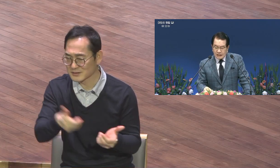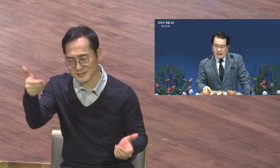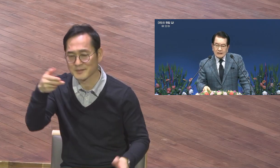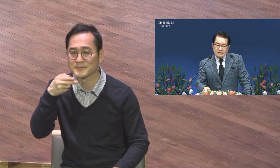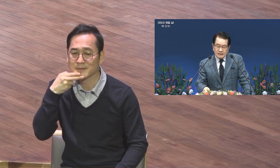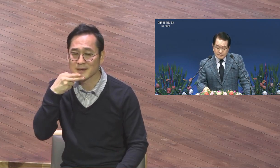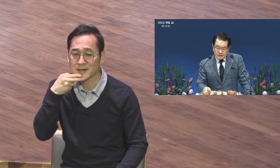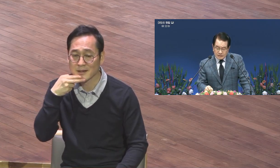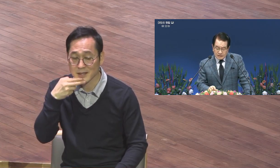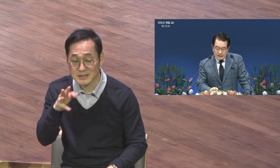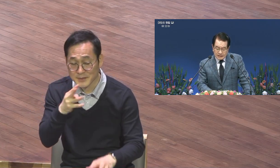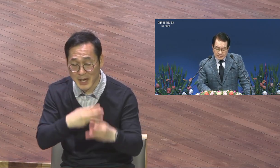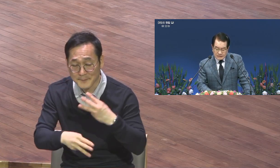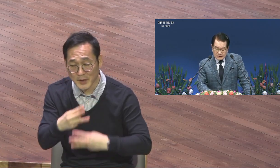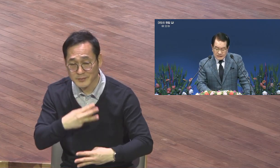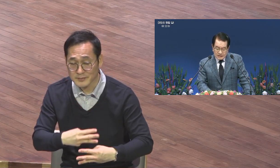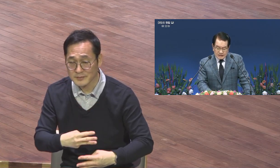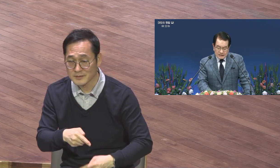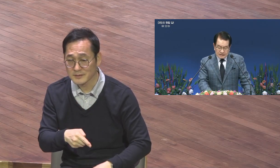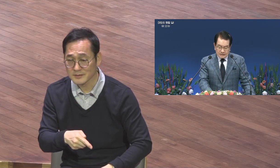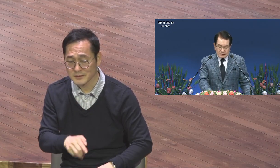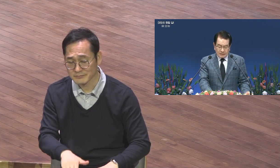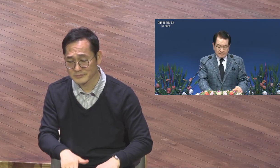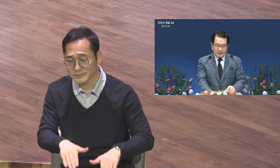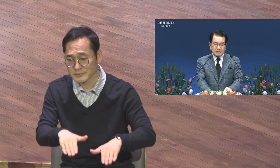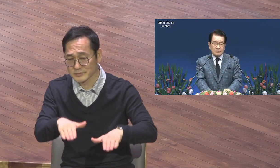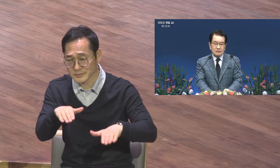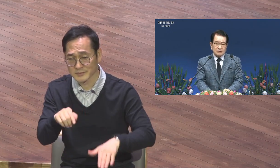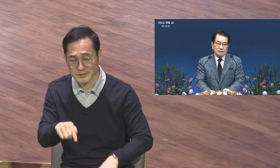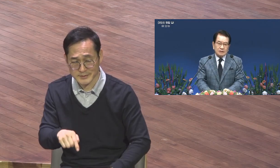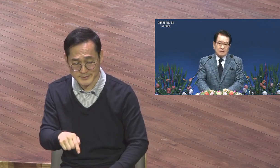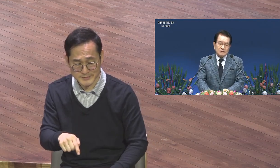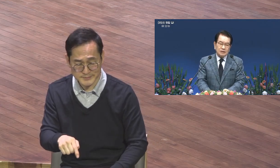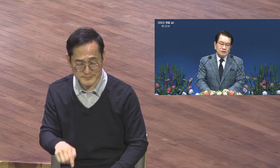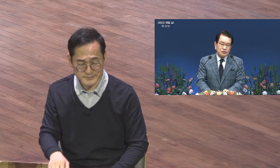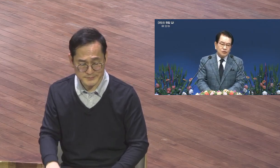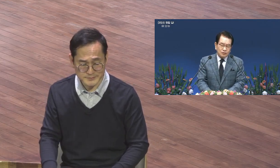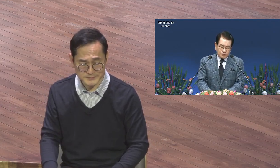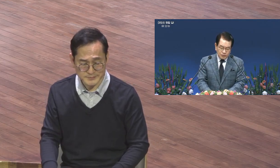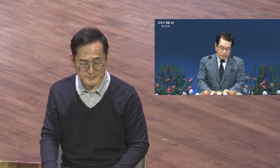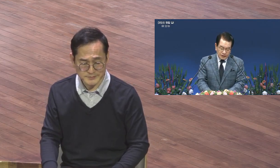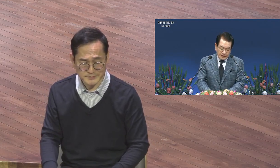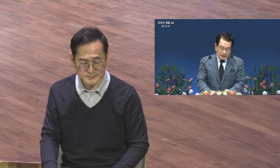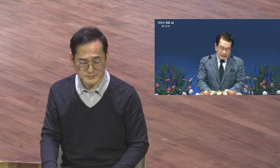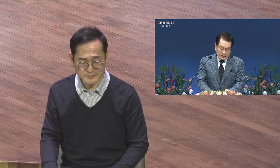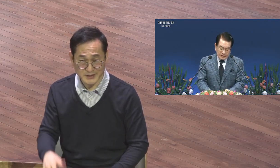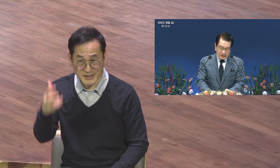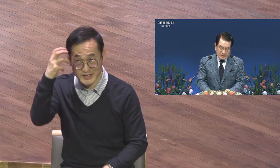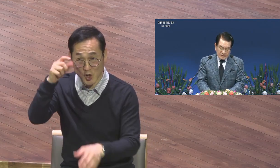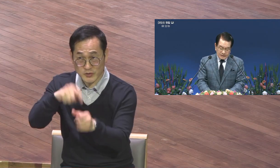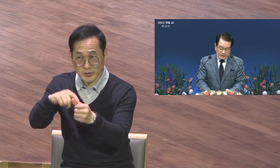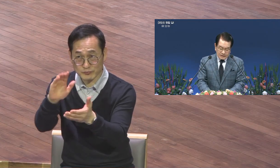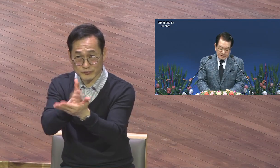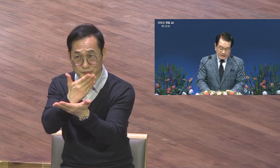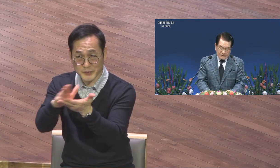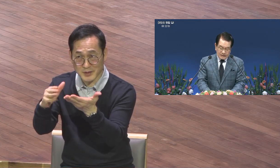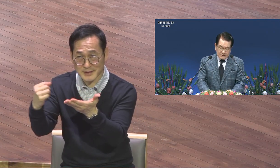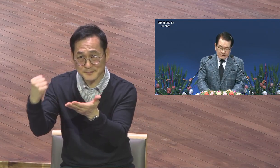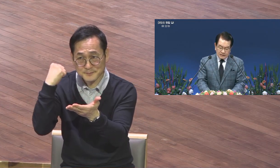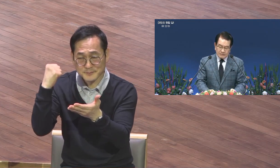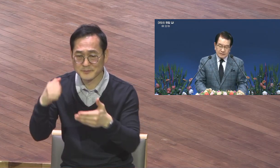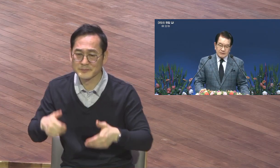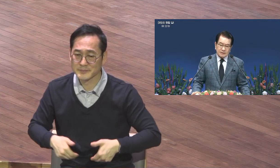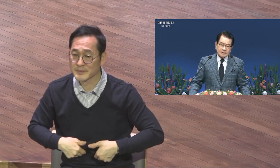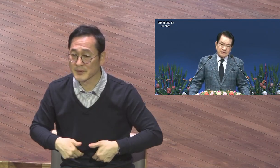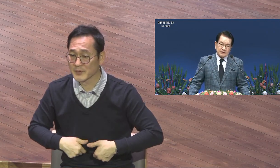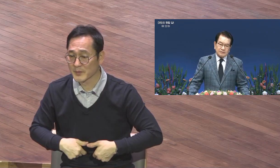지금 자라나는 렘넌트들의 삶 앞에는 영적으로 분별해야 될 그러한